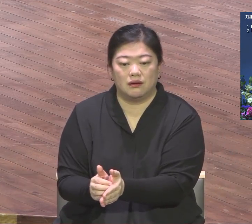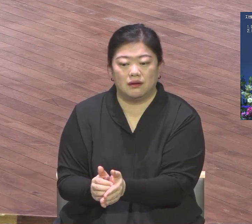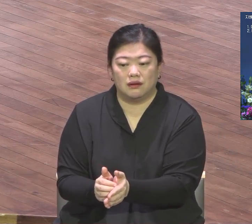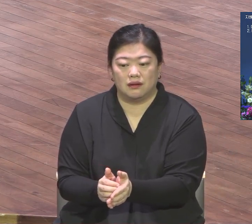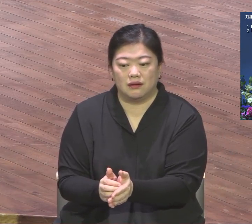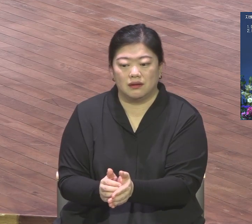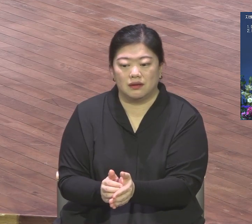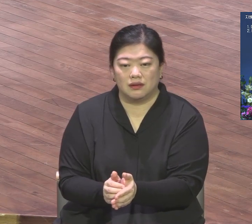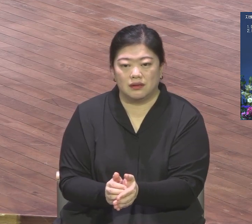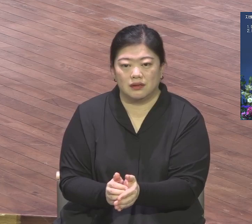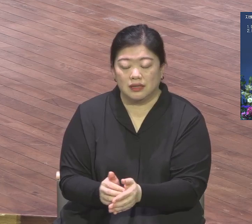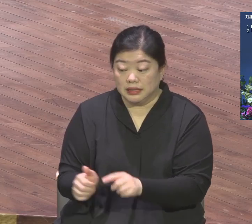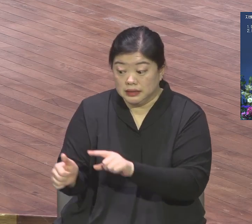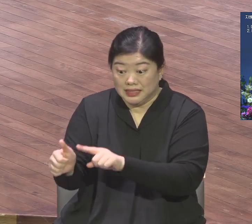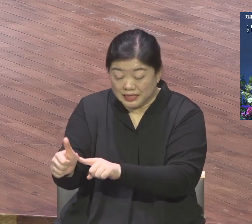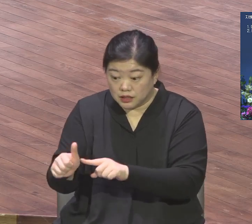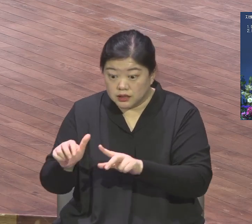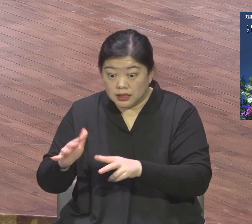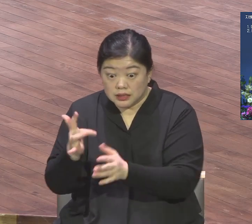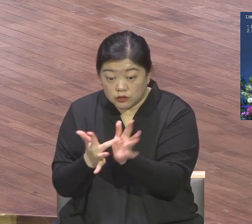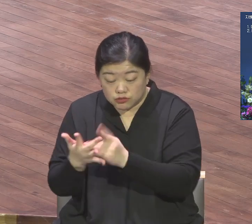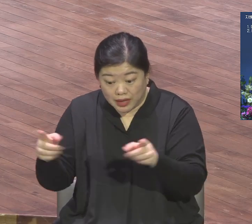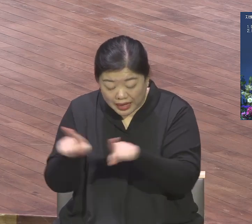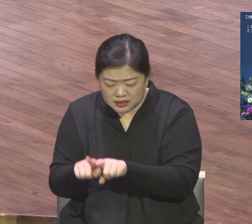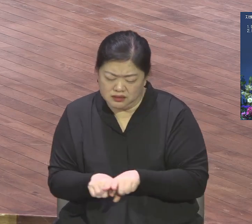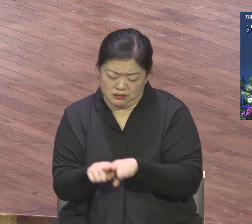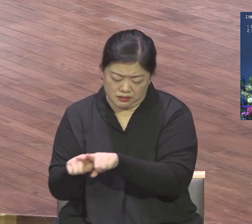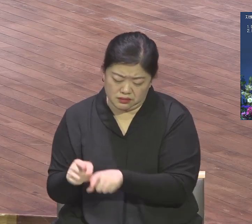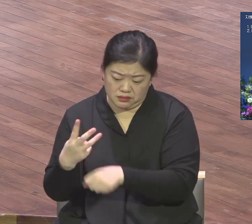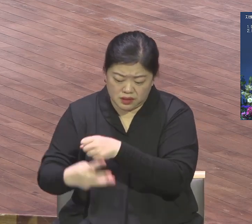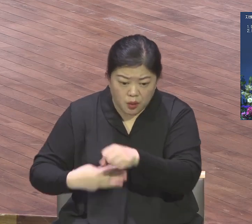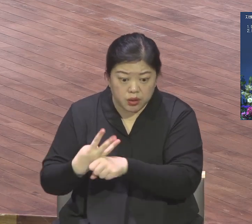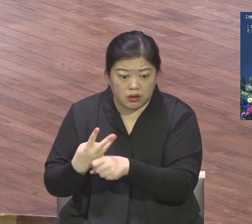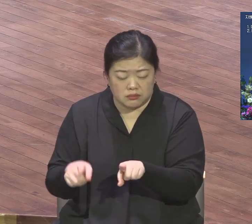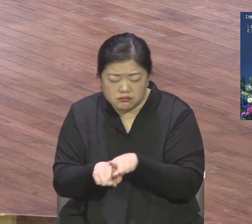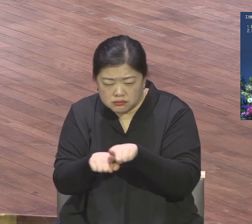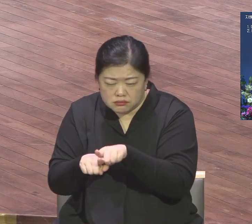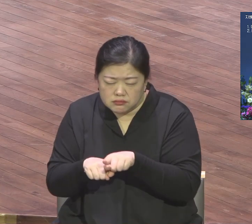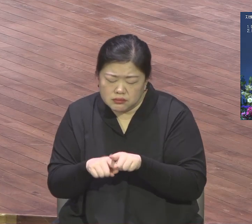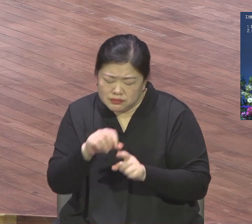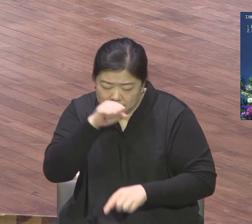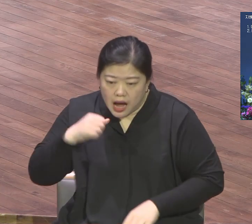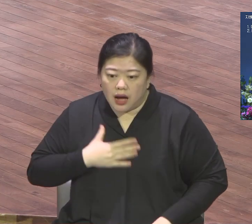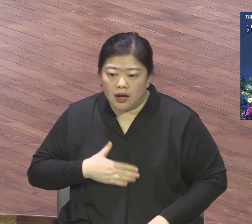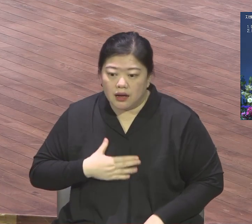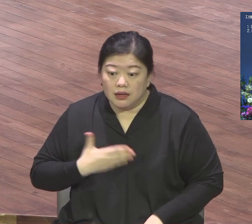예수 팔 뭐요? 생각을 넣더라고요. 사단이 하는 거예요.